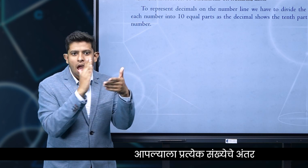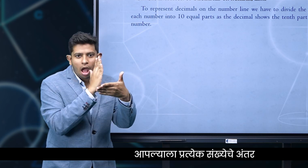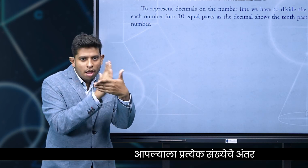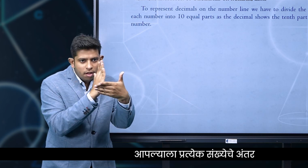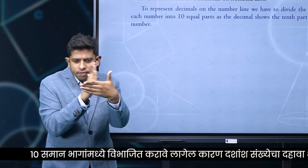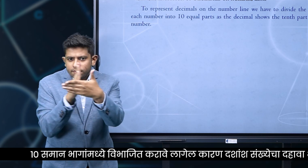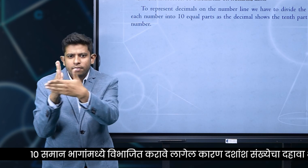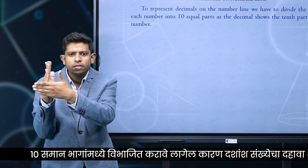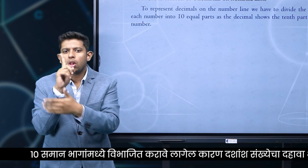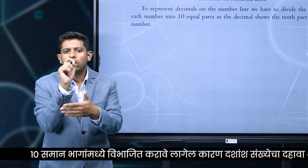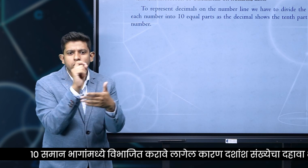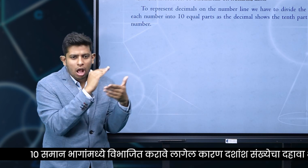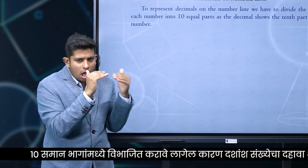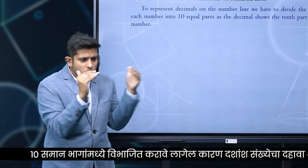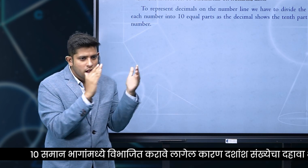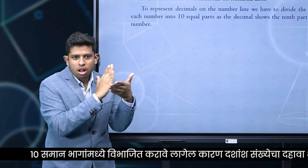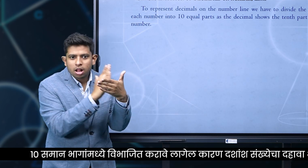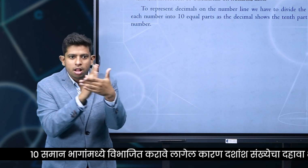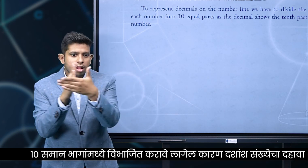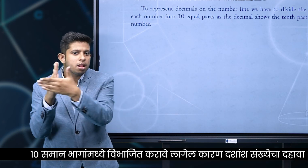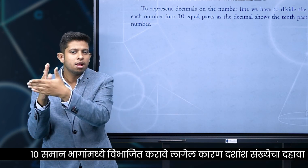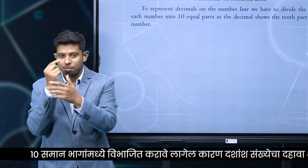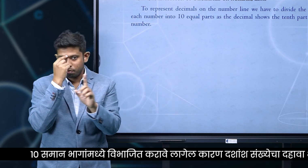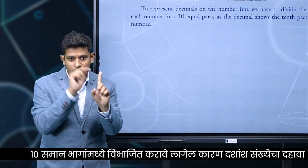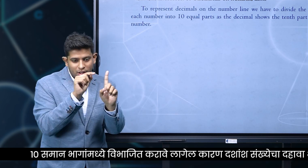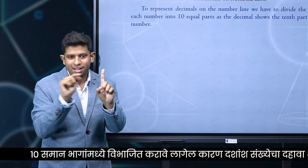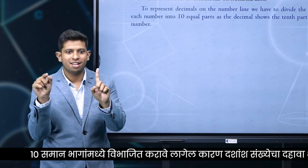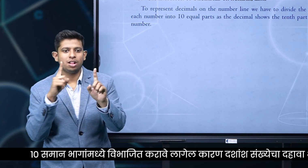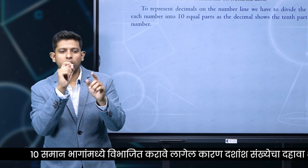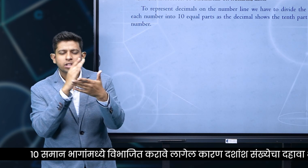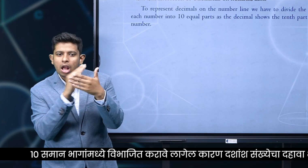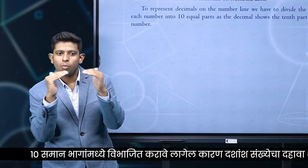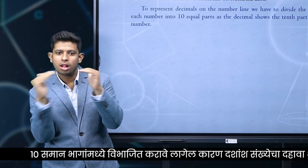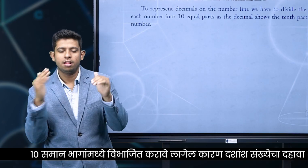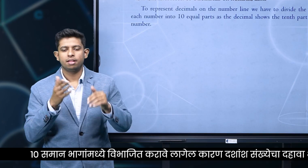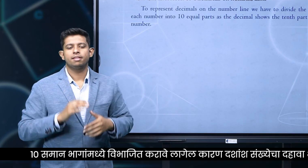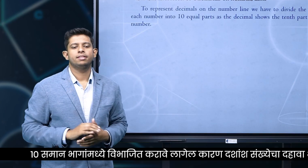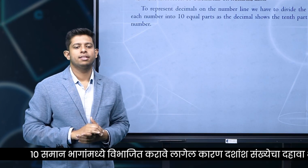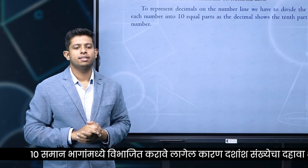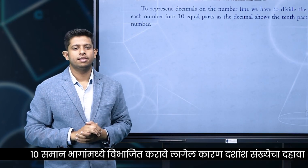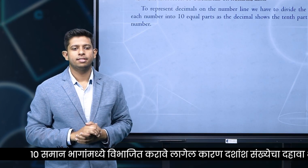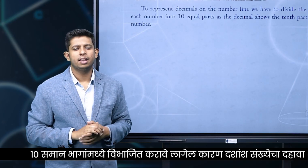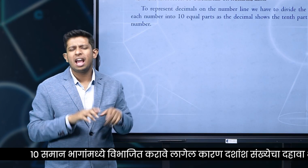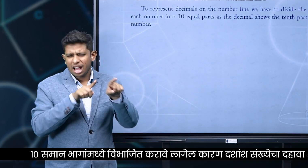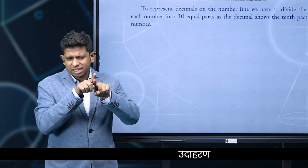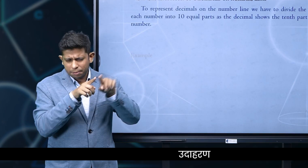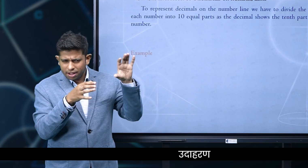अंतर 10 समान भागांमध्ये विभाजित करावे लागेल, कारण दशांश संख्येचा 10वा भाग दर्शवतो.